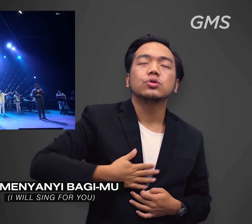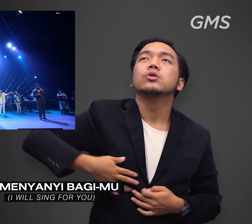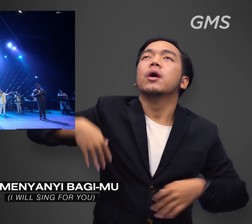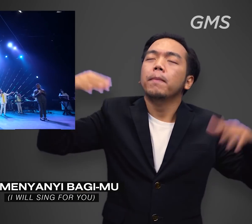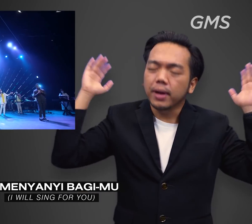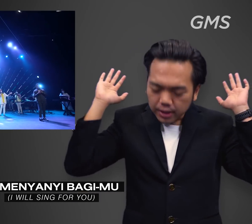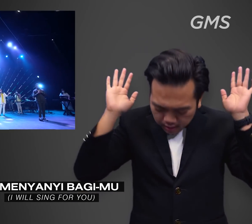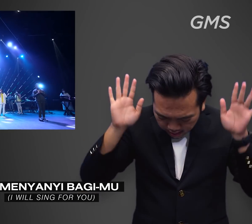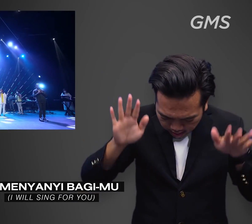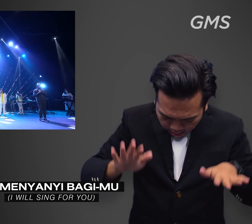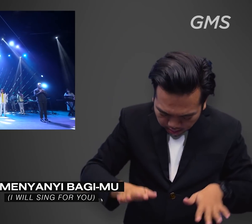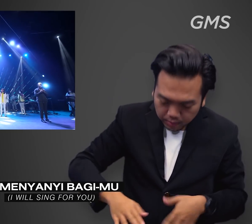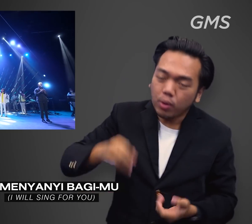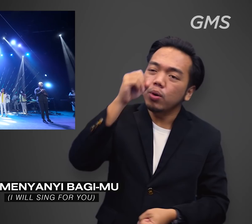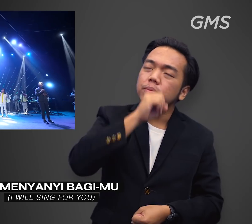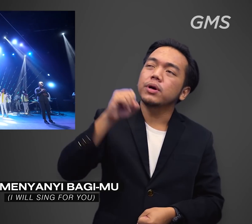Ku